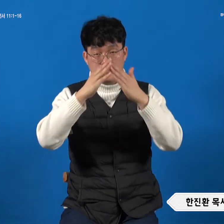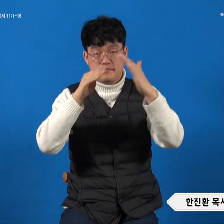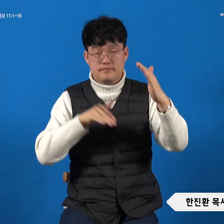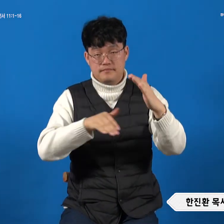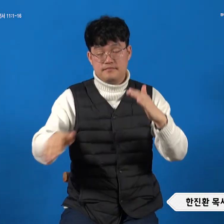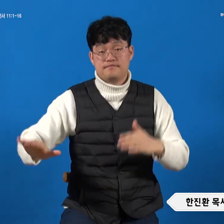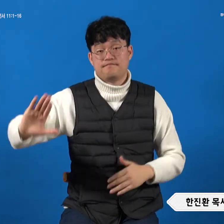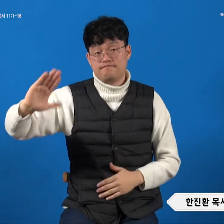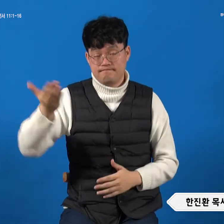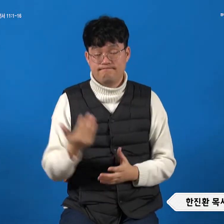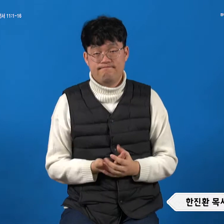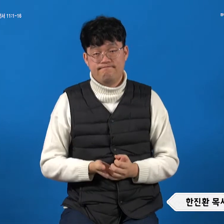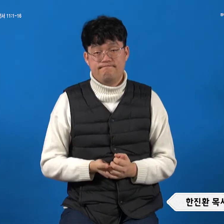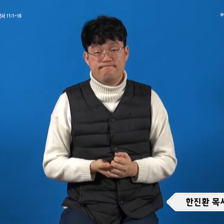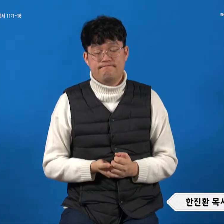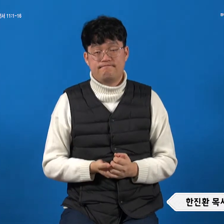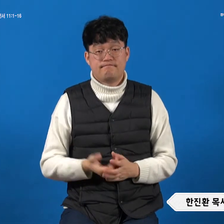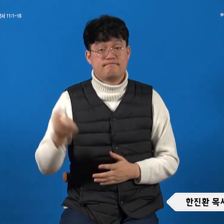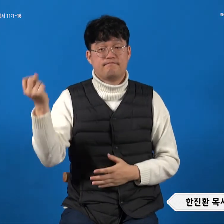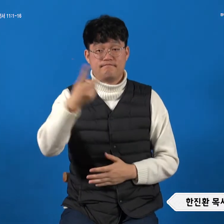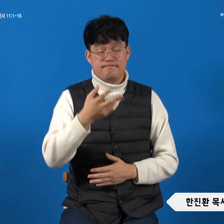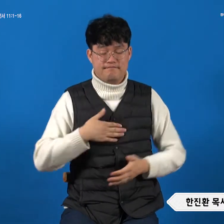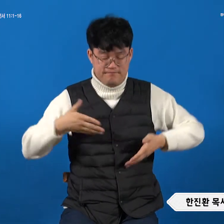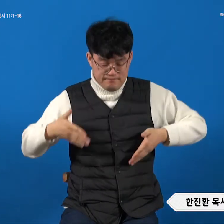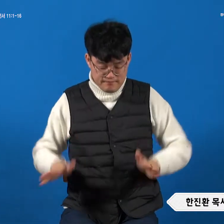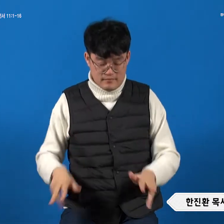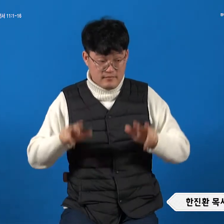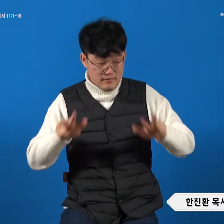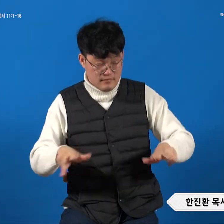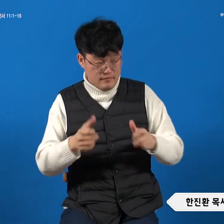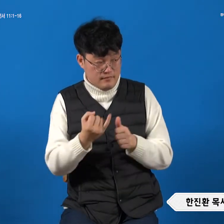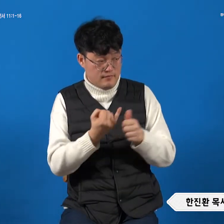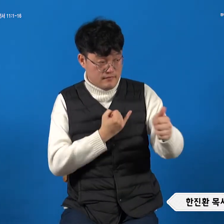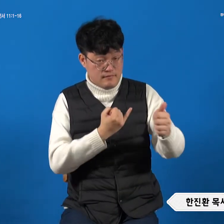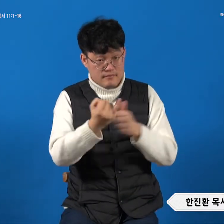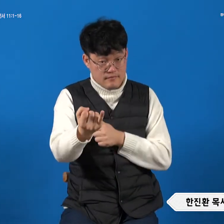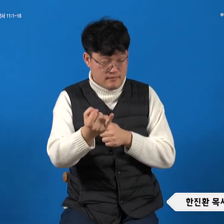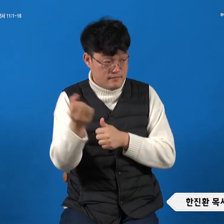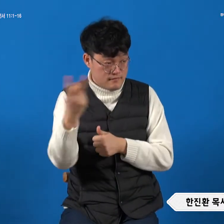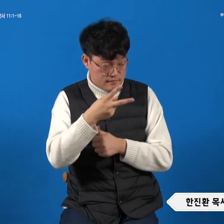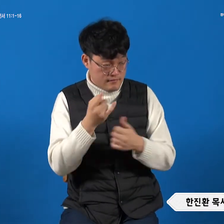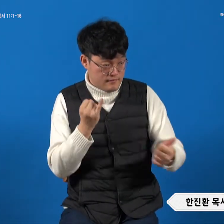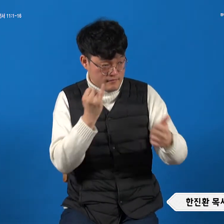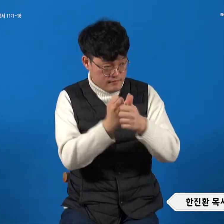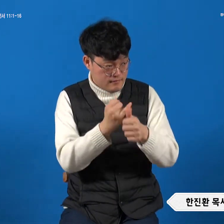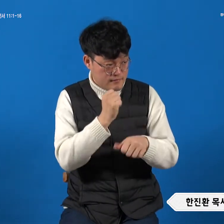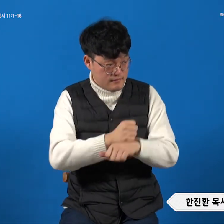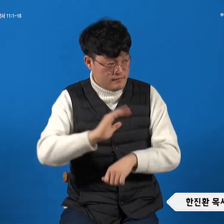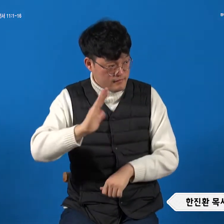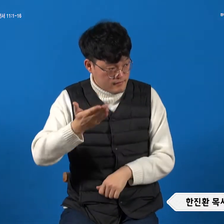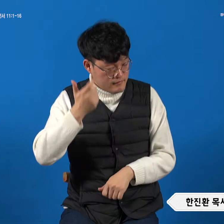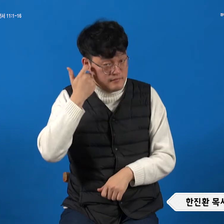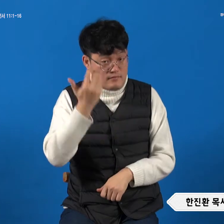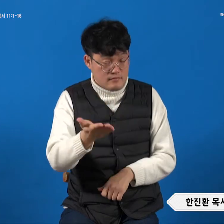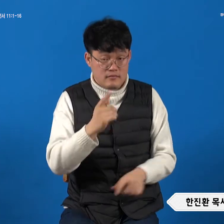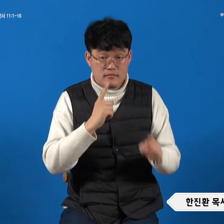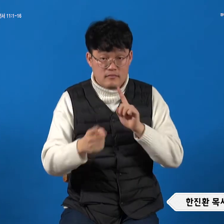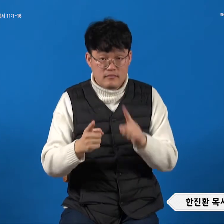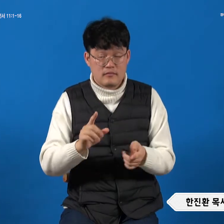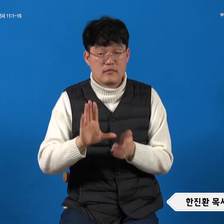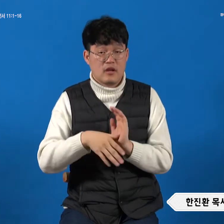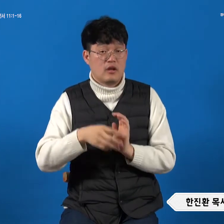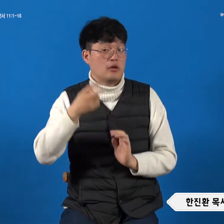것입니다. 흔히 다시 태어나도 지금의 배우자와 결혼하겠습니까? 그런 말들을